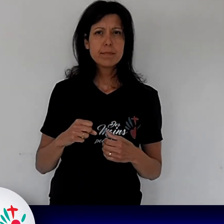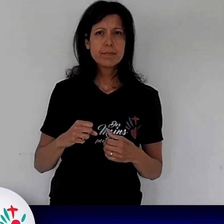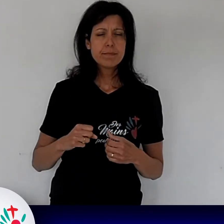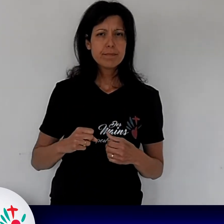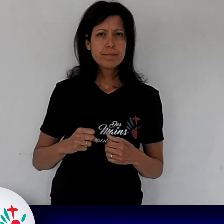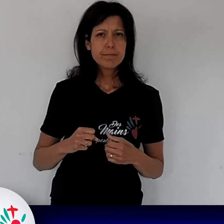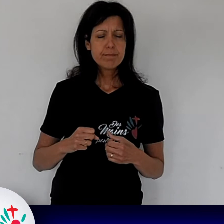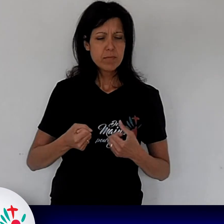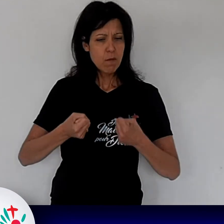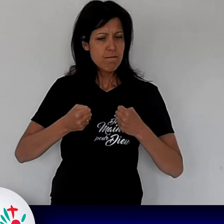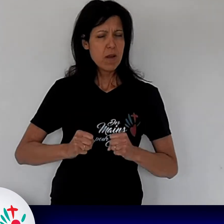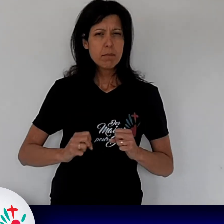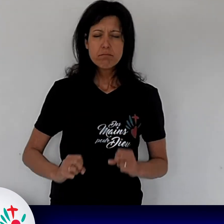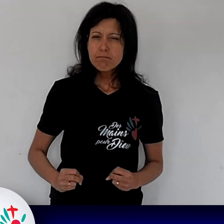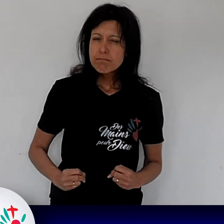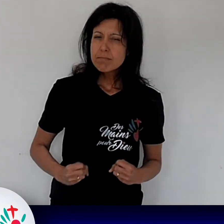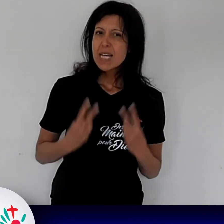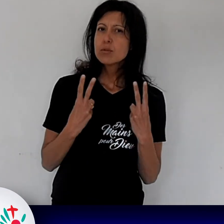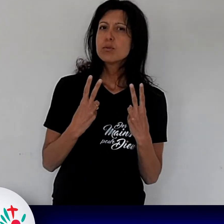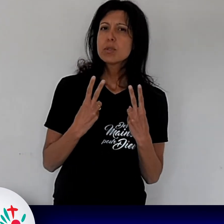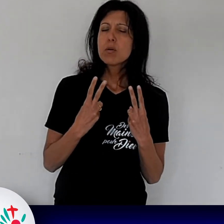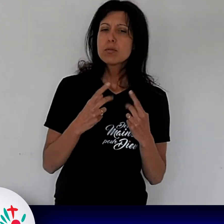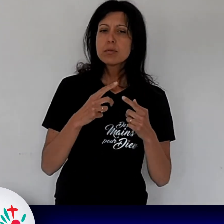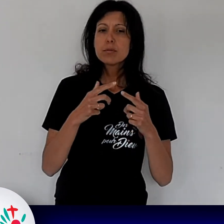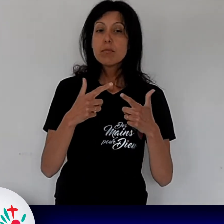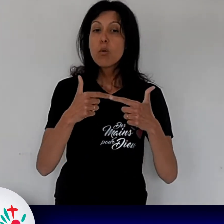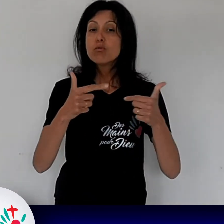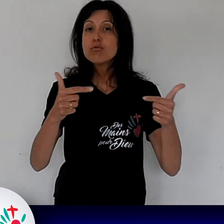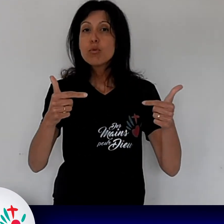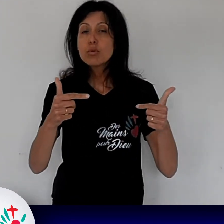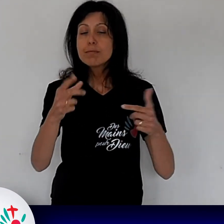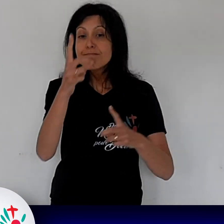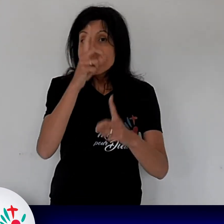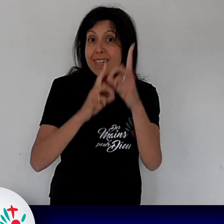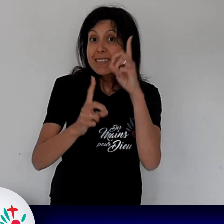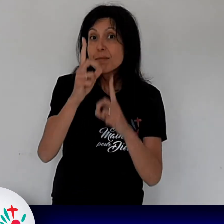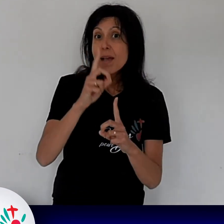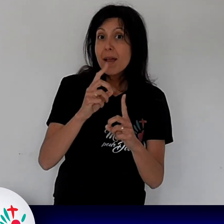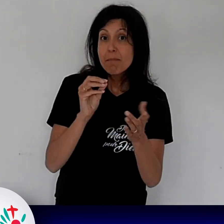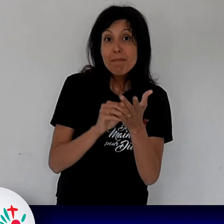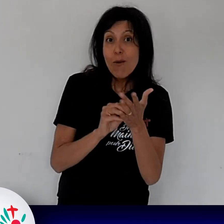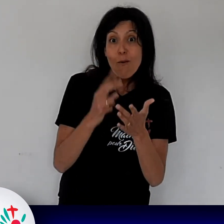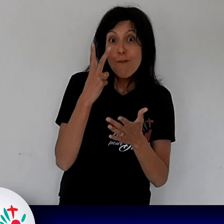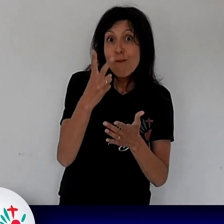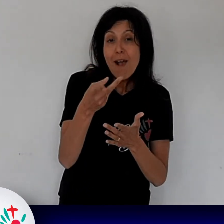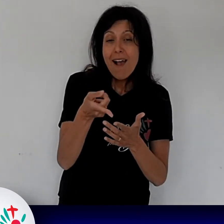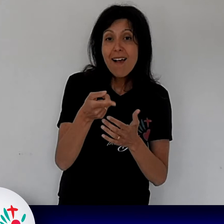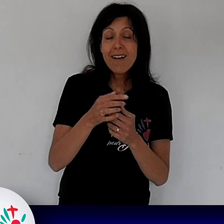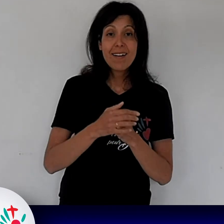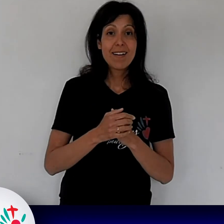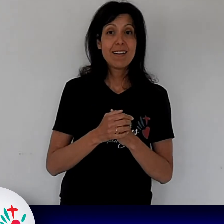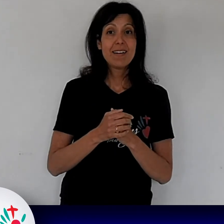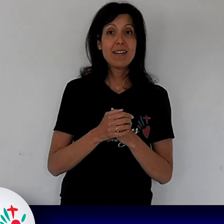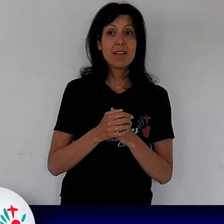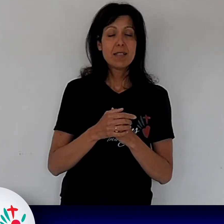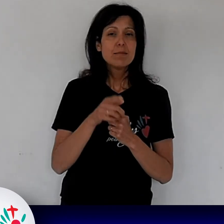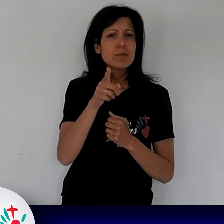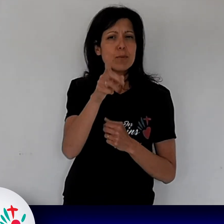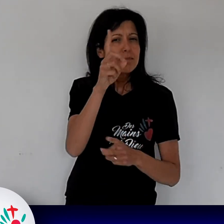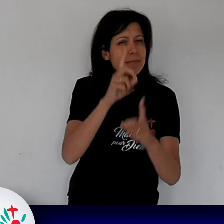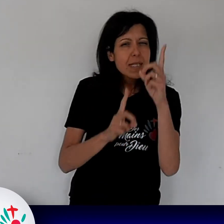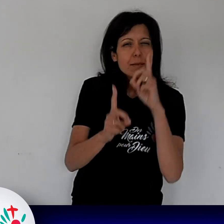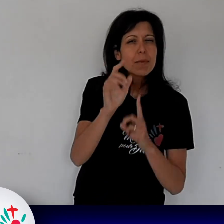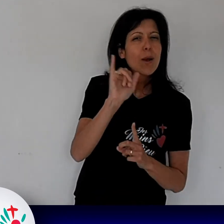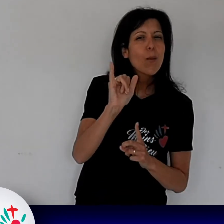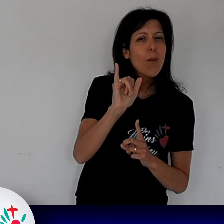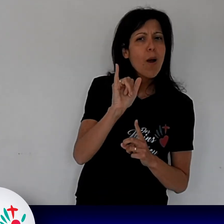c'est la ferme assurance des choses que l'on espère. Dis bien haut à Dieu ce que tu espères ce matin. Je